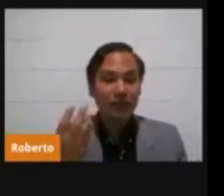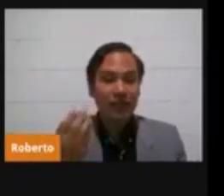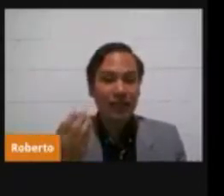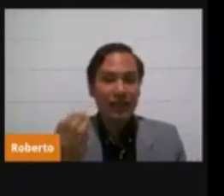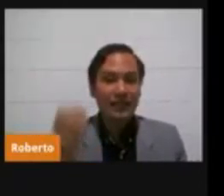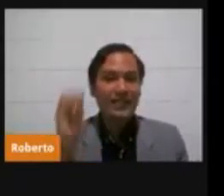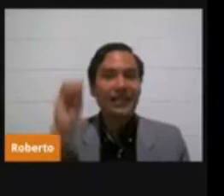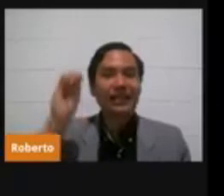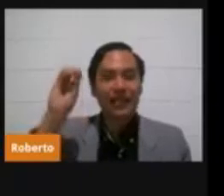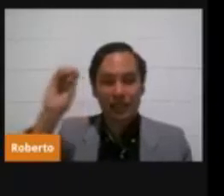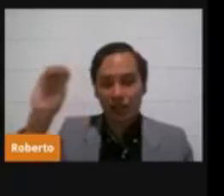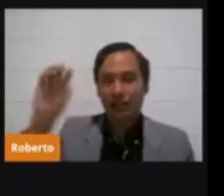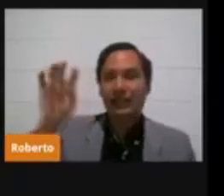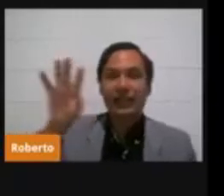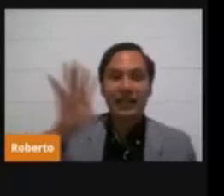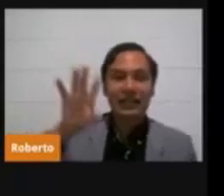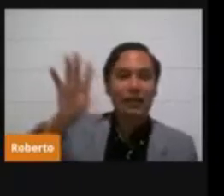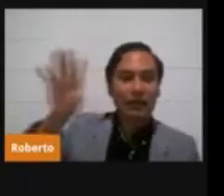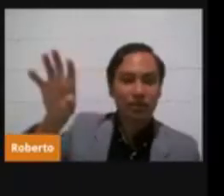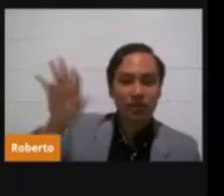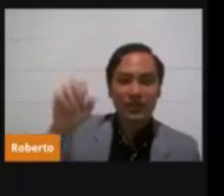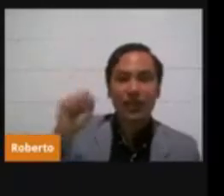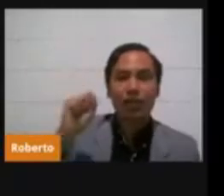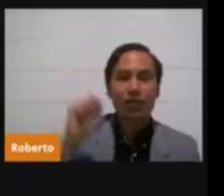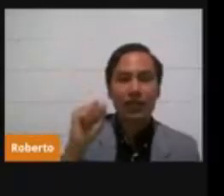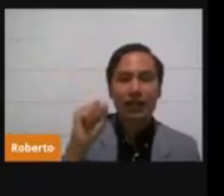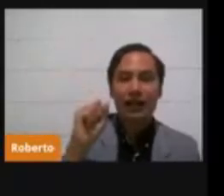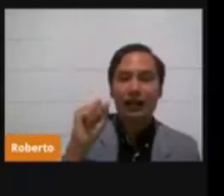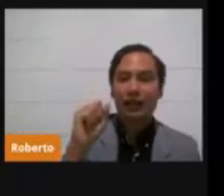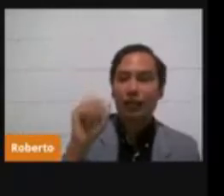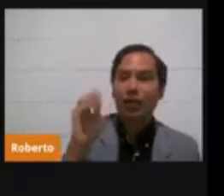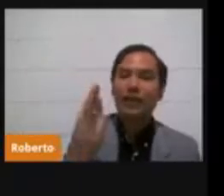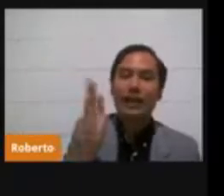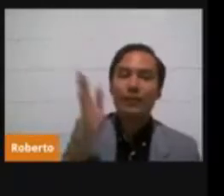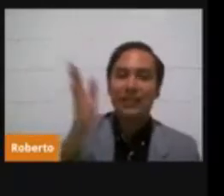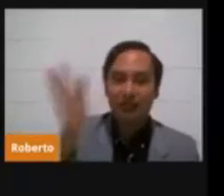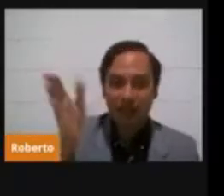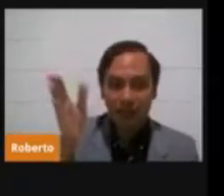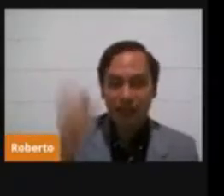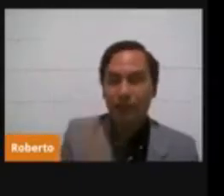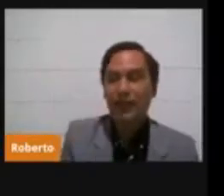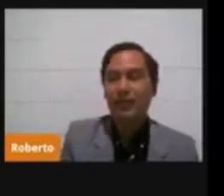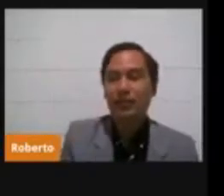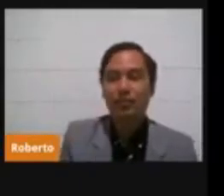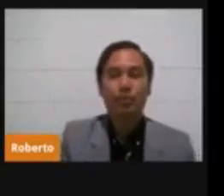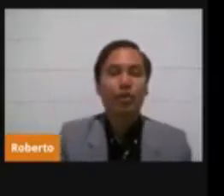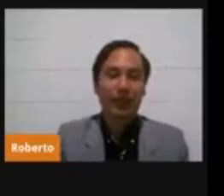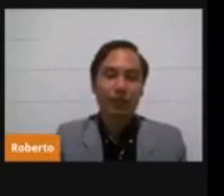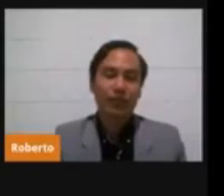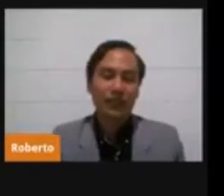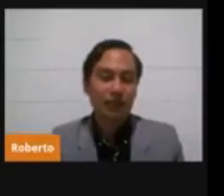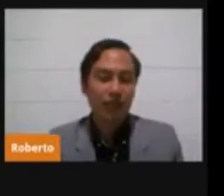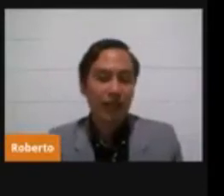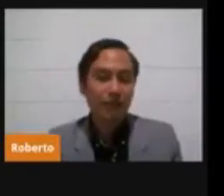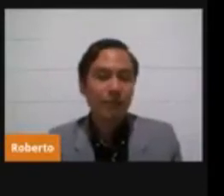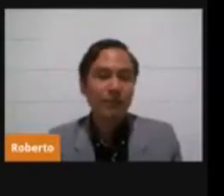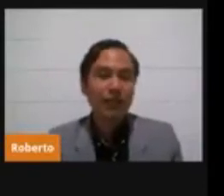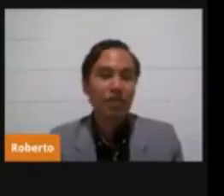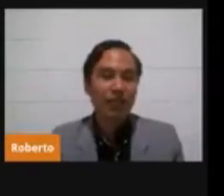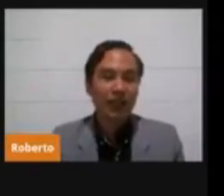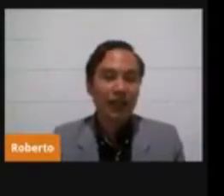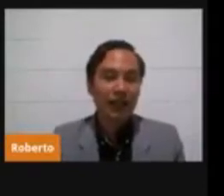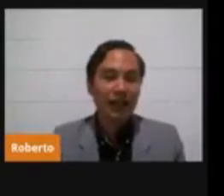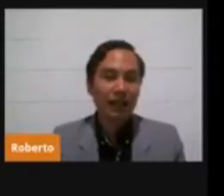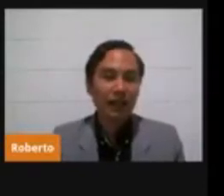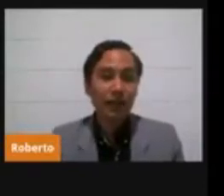inclusión, sino será segregación, tener a estas personas o crear programas específicamente para ellos. Por decir un ejemplo,